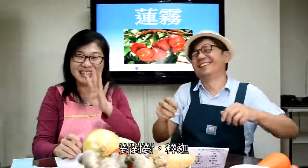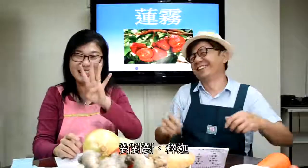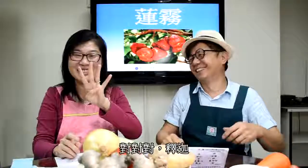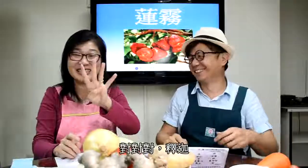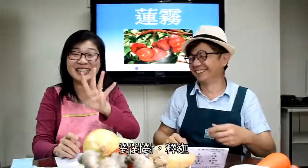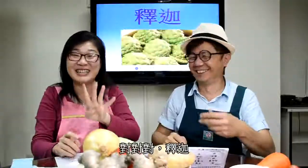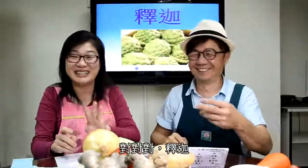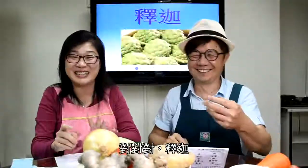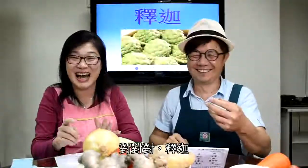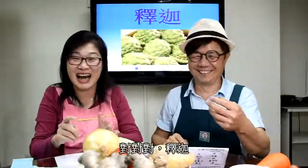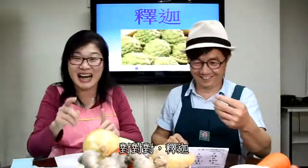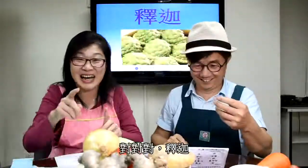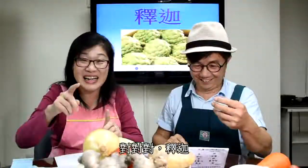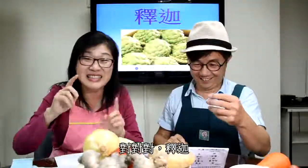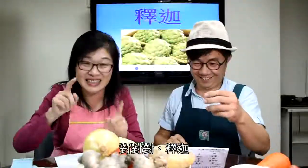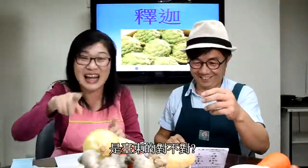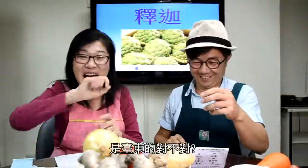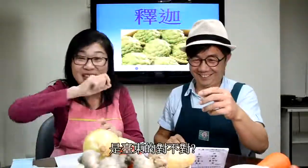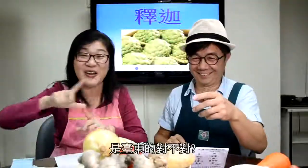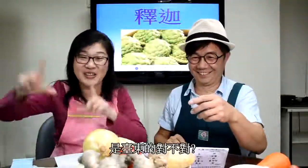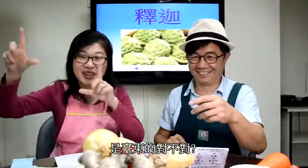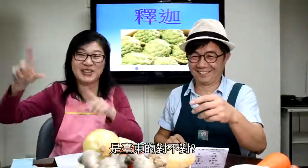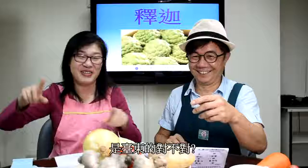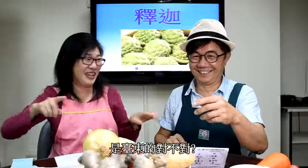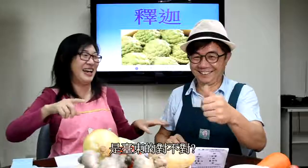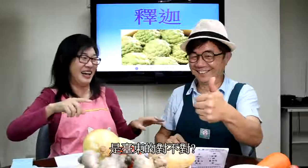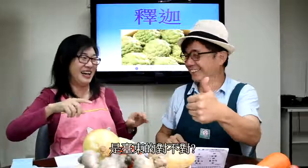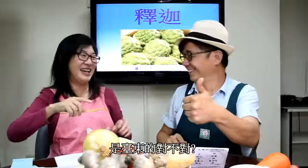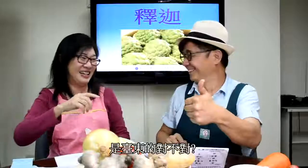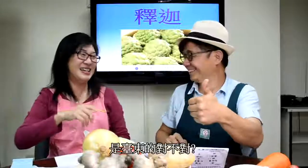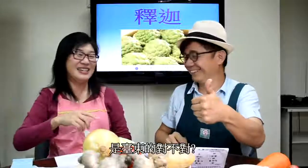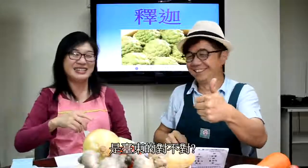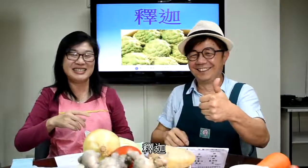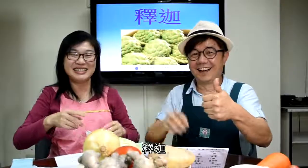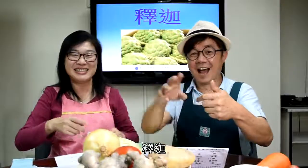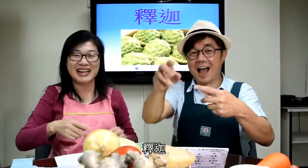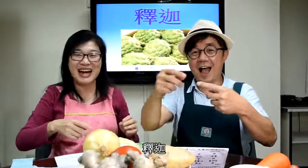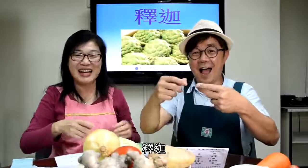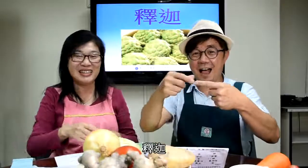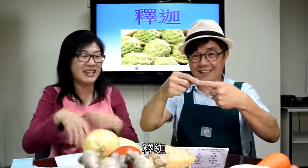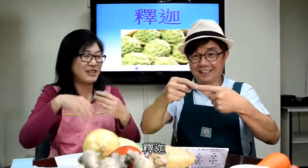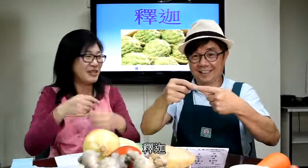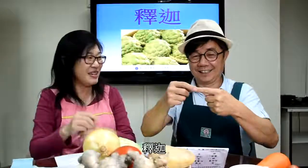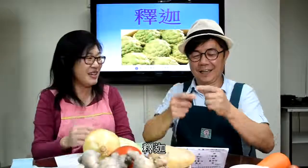对对对，释迦是台东的，对不对？释迦，第一个，